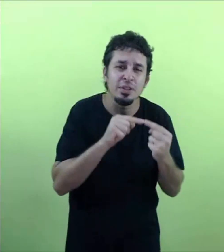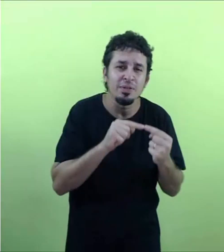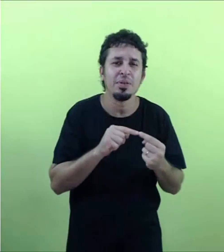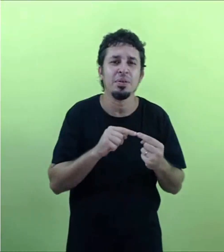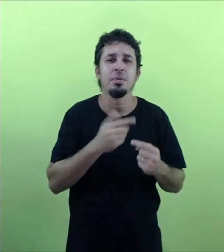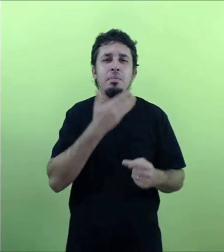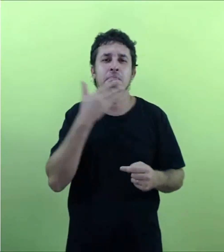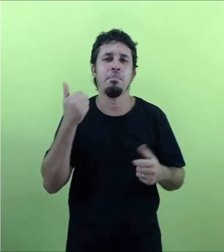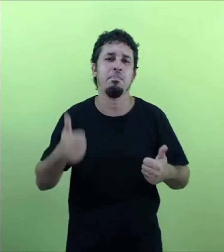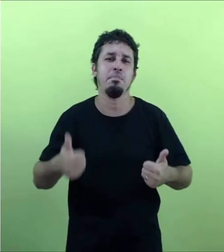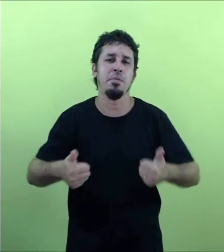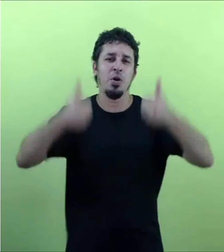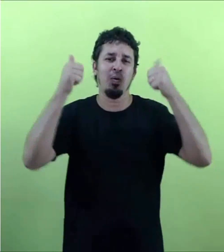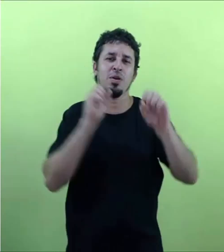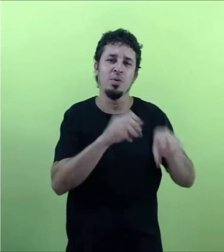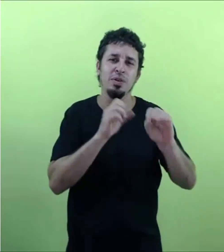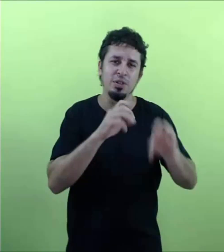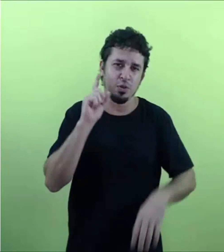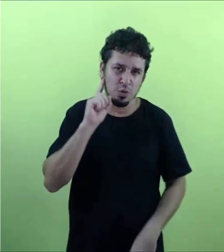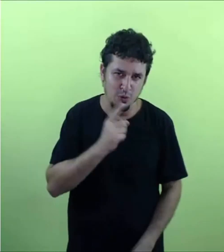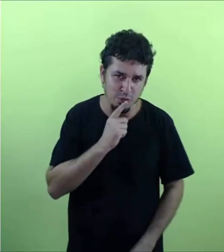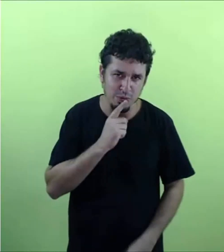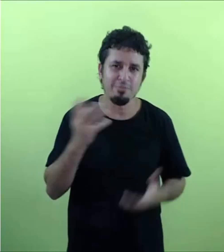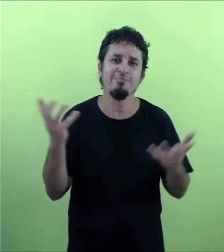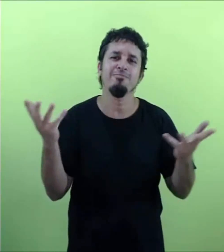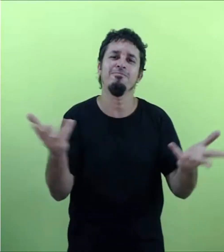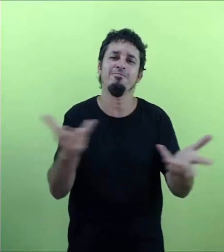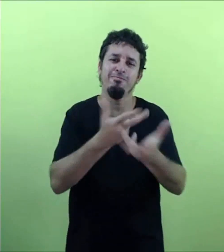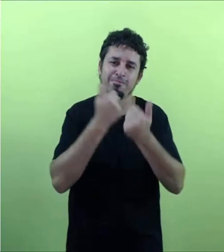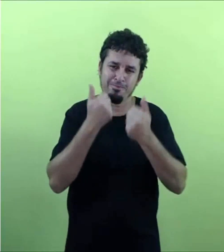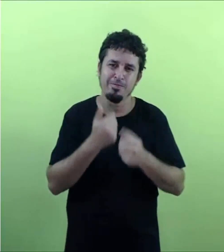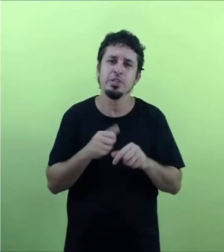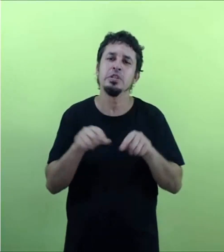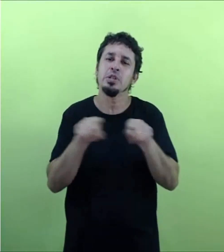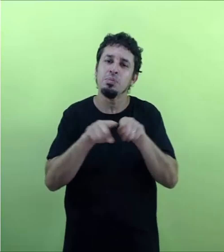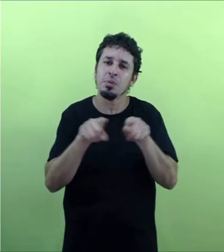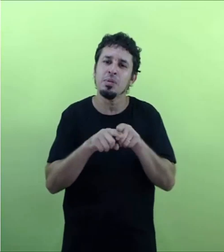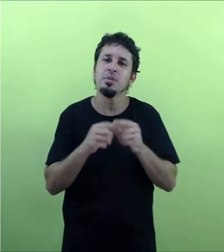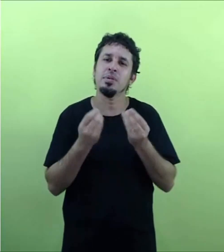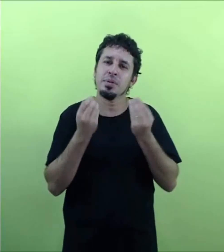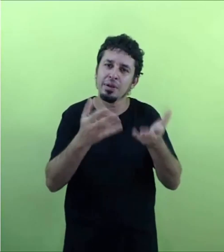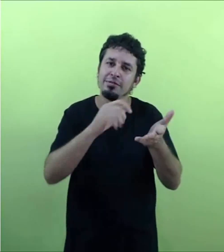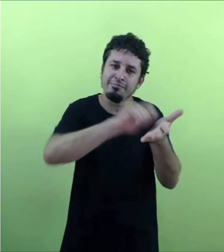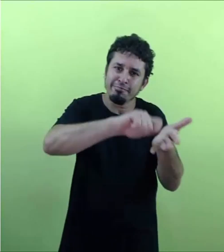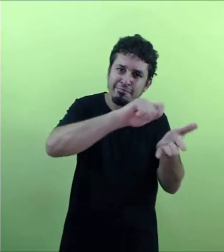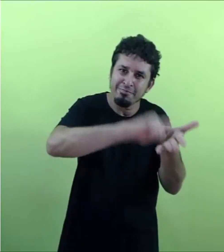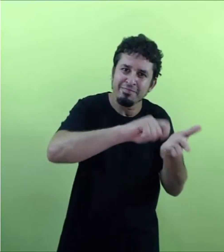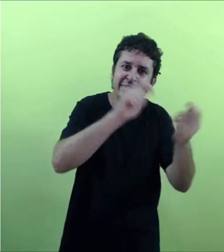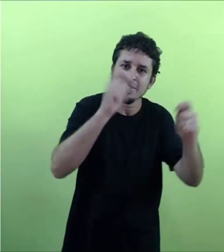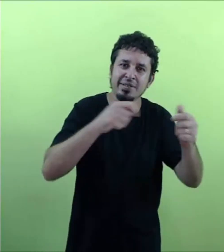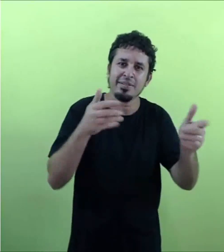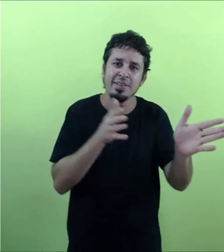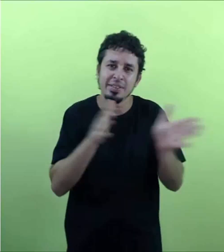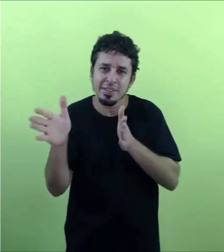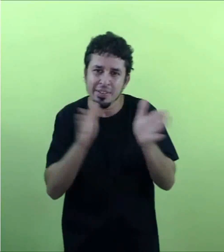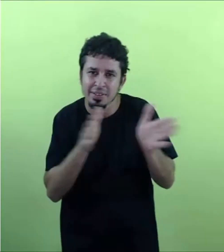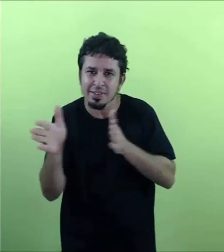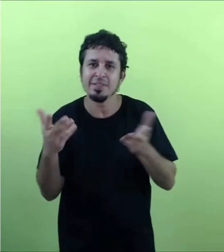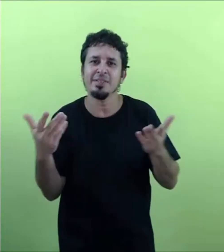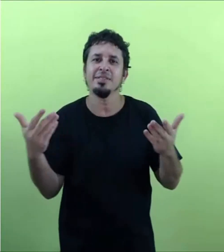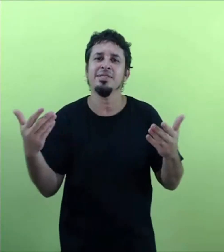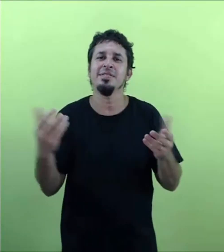abrir espaços para novas pesquisas acerca da videoescrita e presenteia a sociedade com novas e